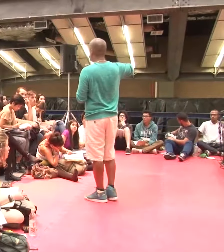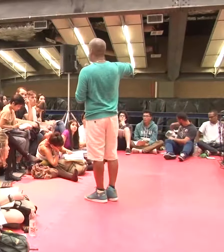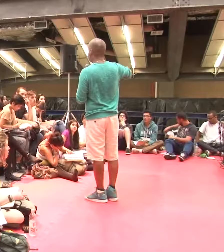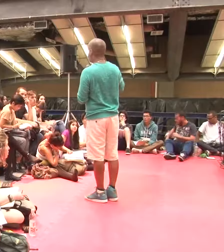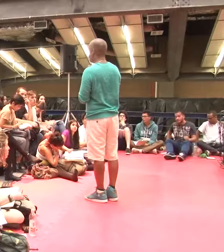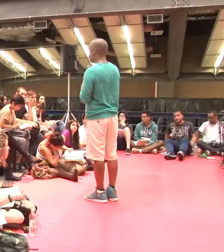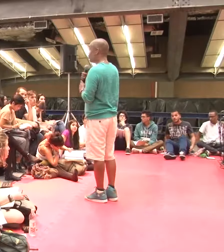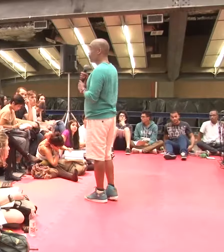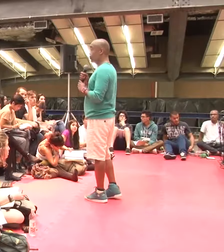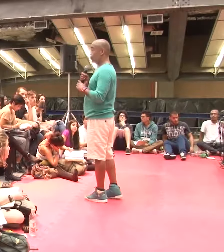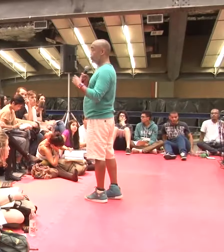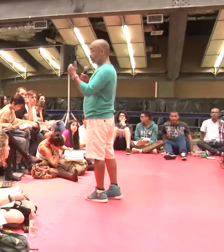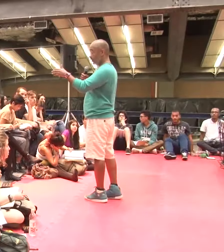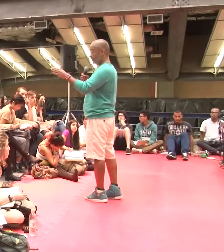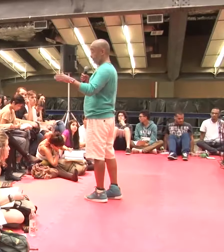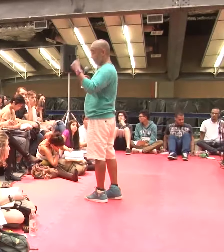dentro